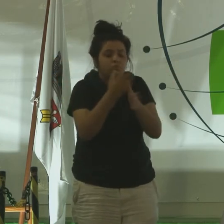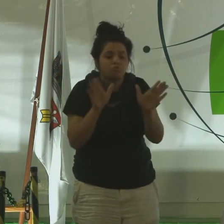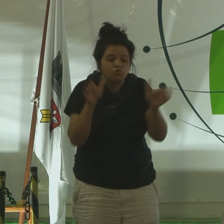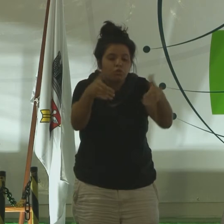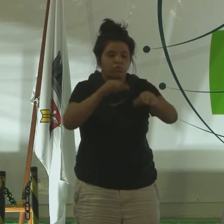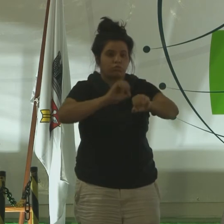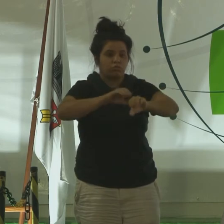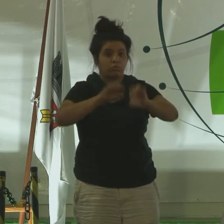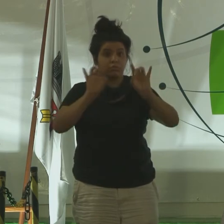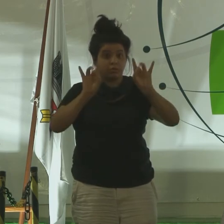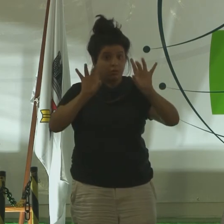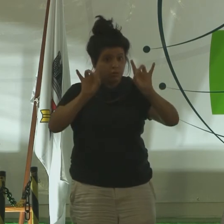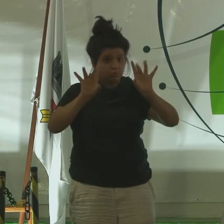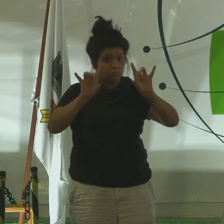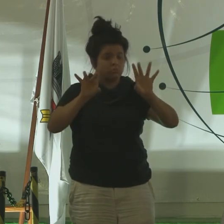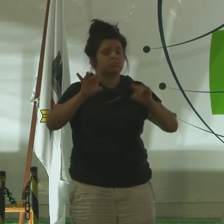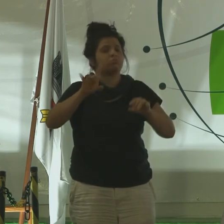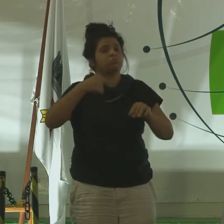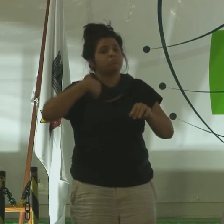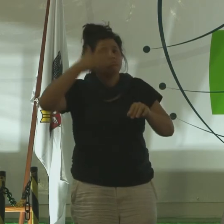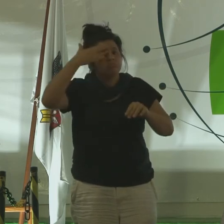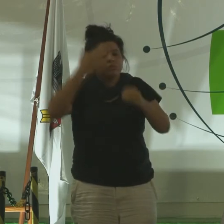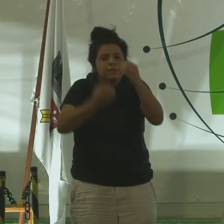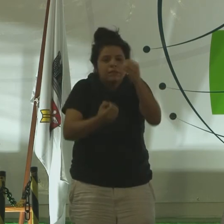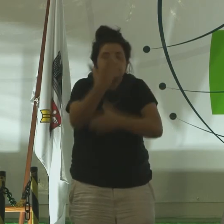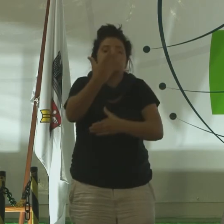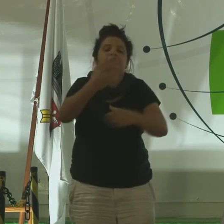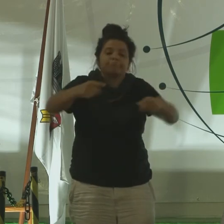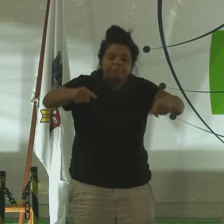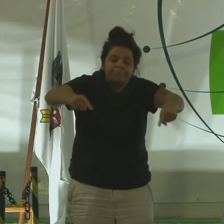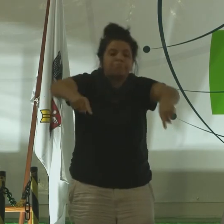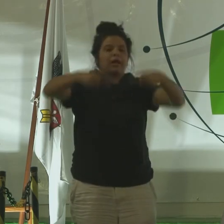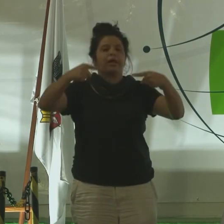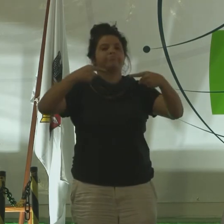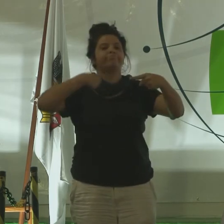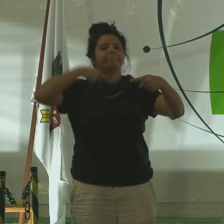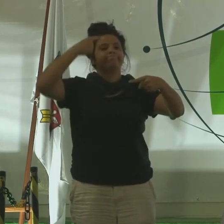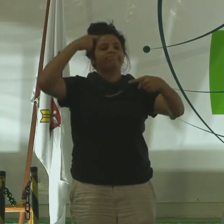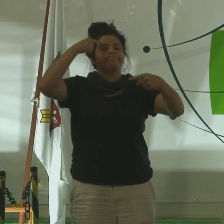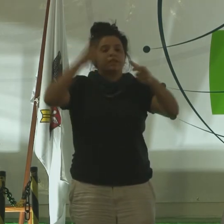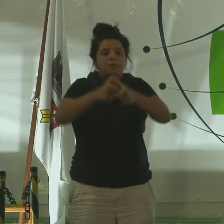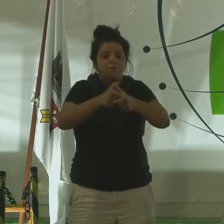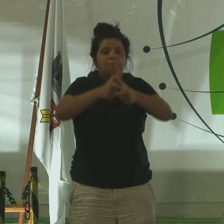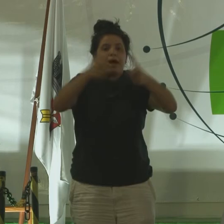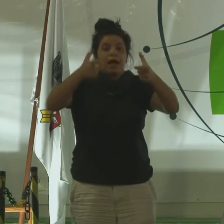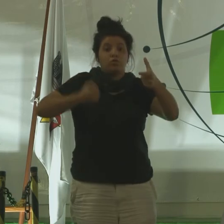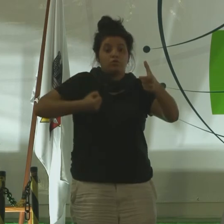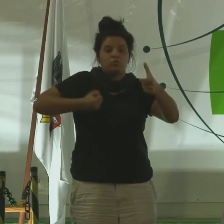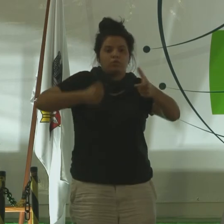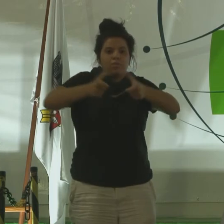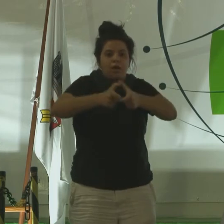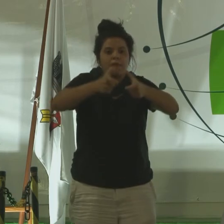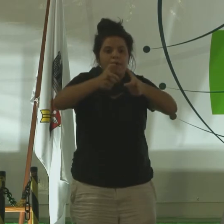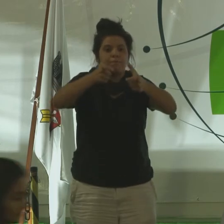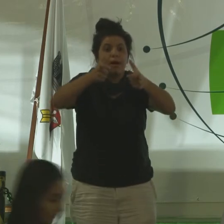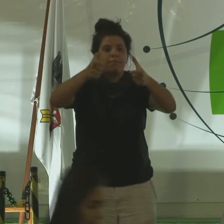Especial. E essa ampliação implicaria em aumentar o número de